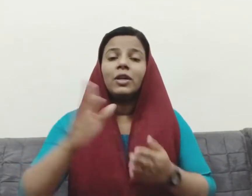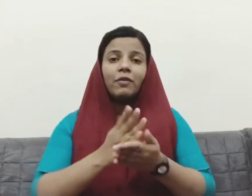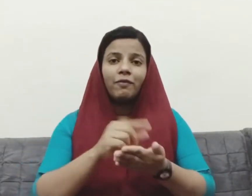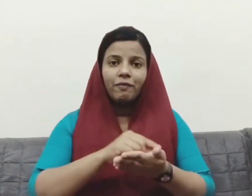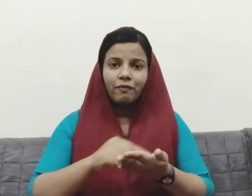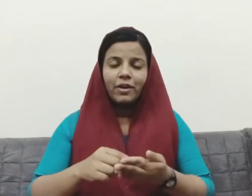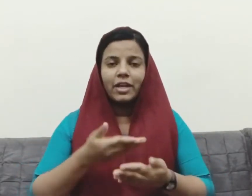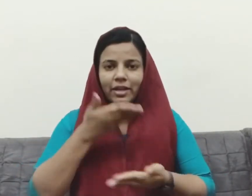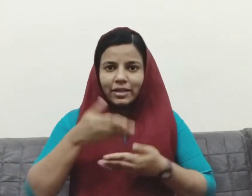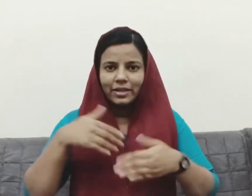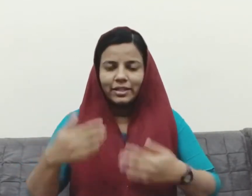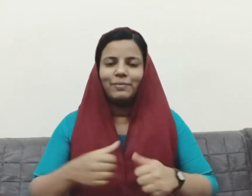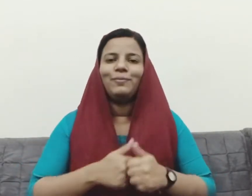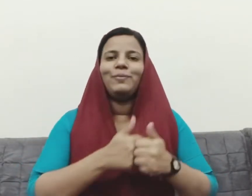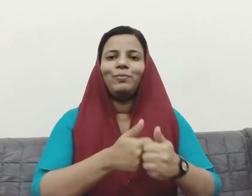4:11-12 വായിച്ച് നമുക്ക് മുൻപോട്ട് പോകാം.